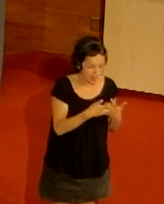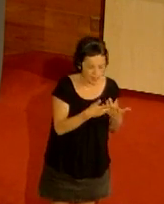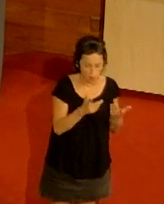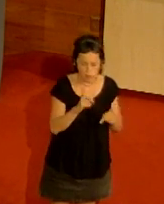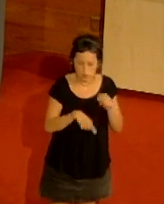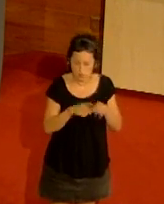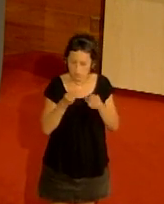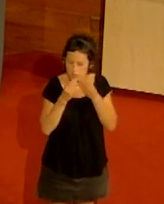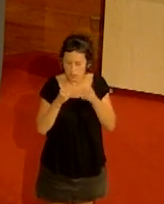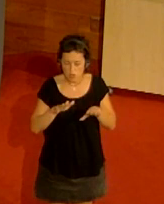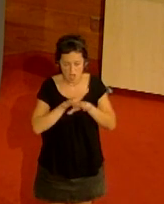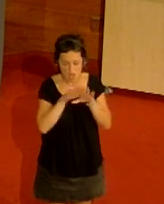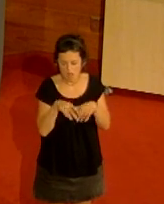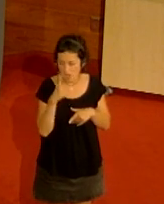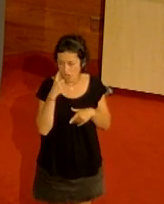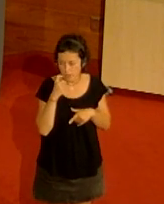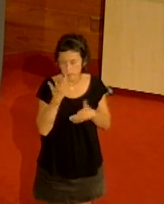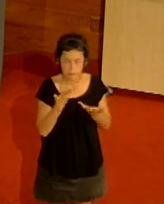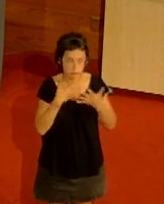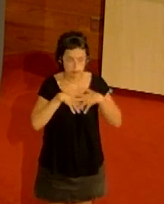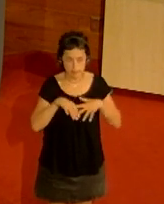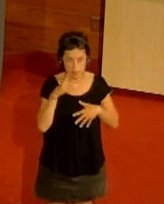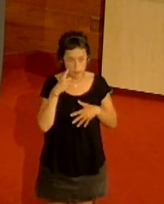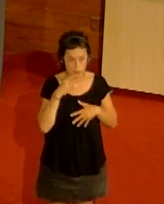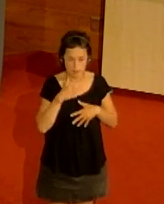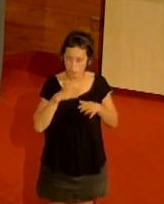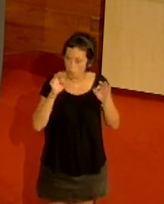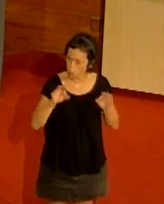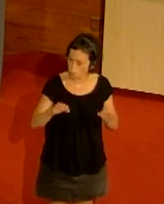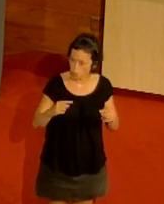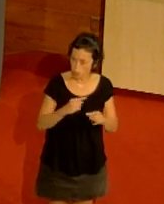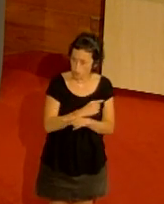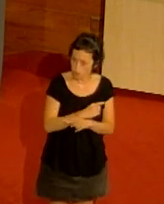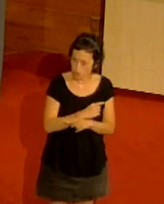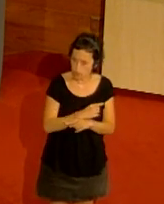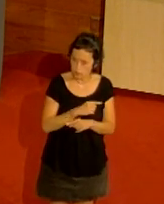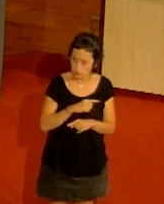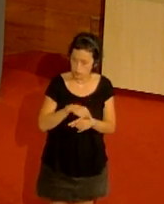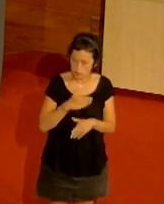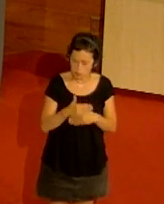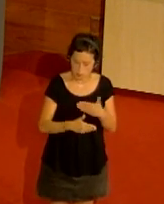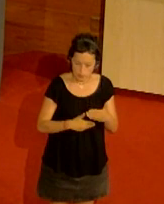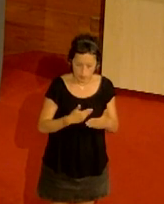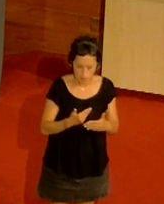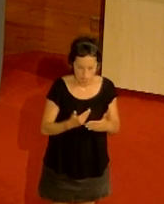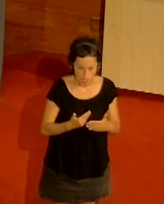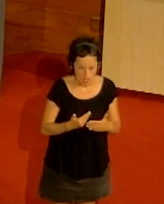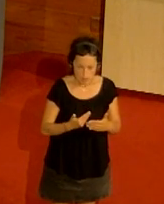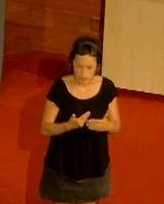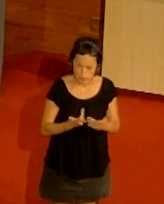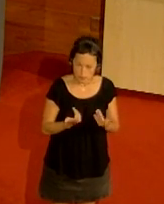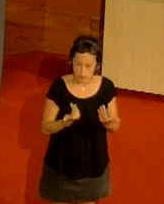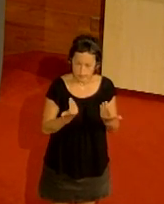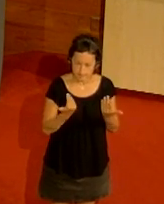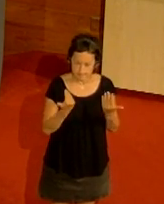¿no? Y a mí me ha pasado al contrario, que con el tiempo cada vez no es que me pese más, sino que sabiendo siempre